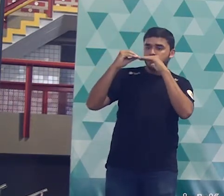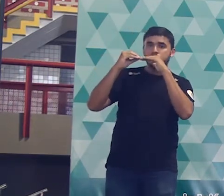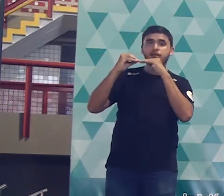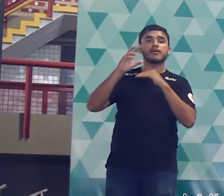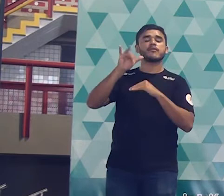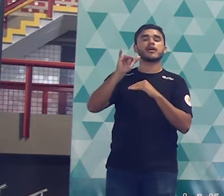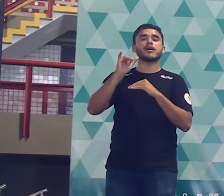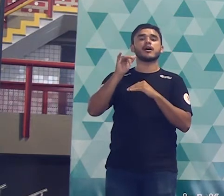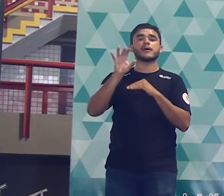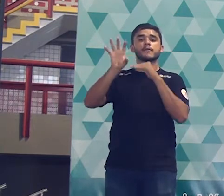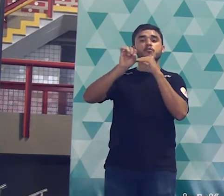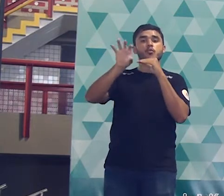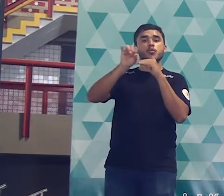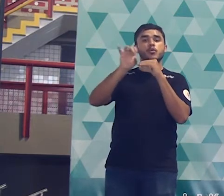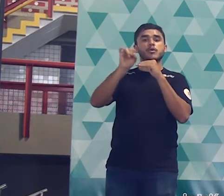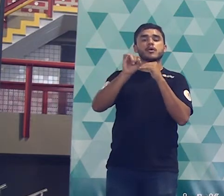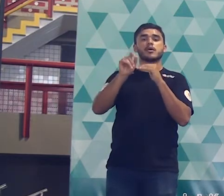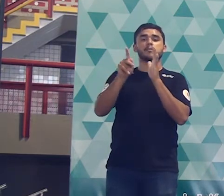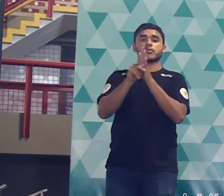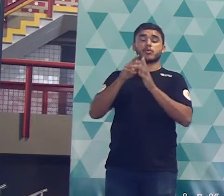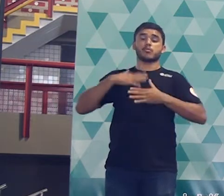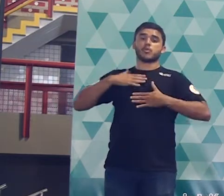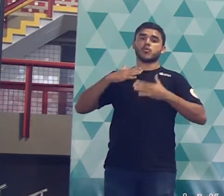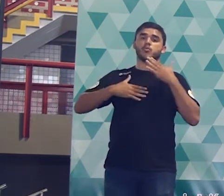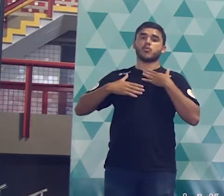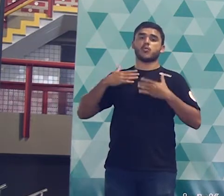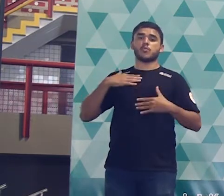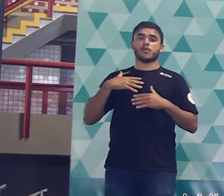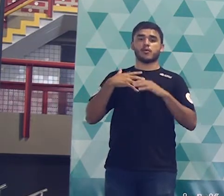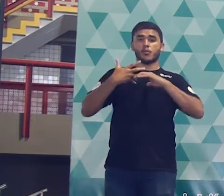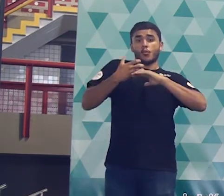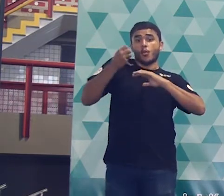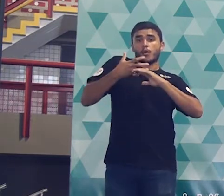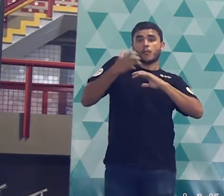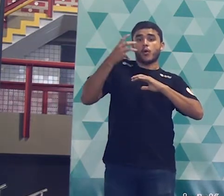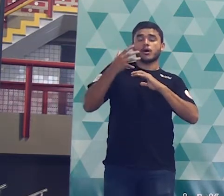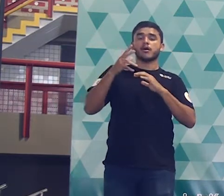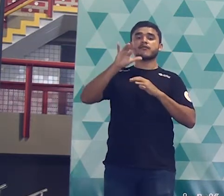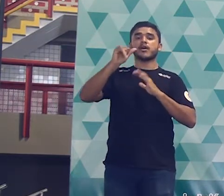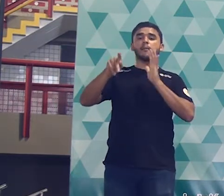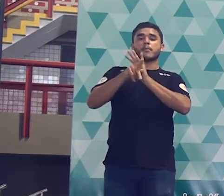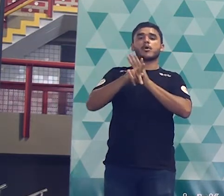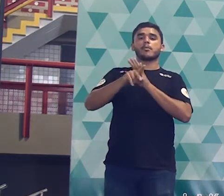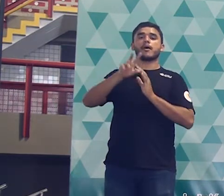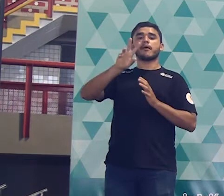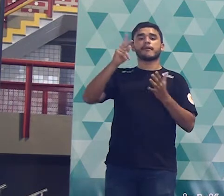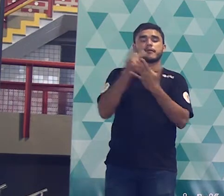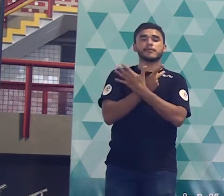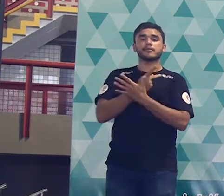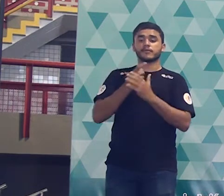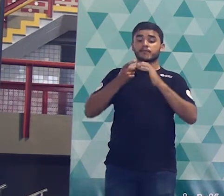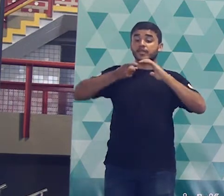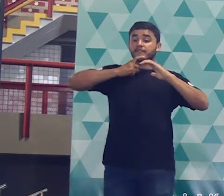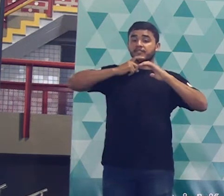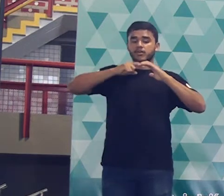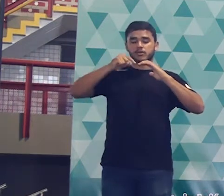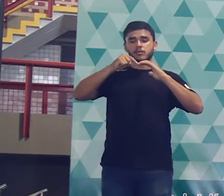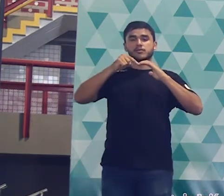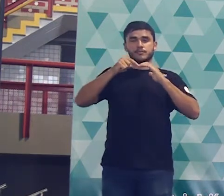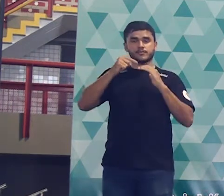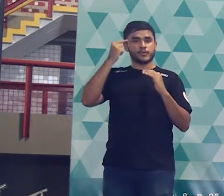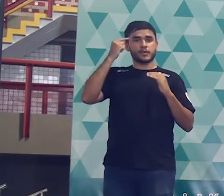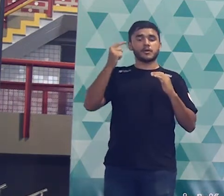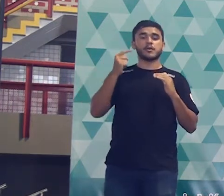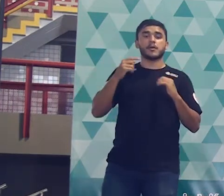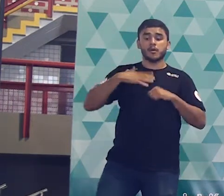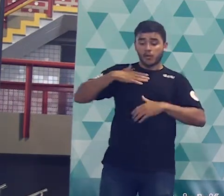ela absorveu o calor da onde? Do teu corpo. Como ela absorve o calor do teu corpo, vai ficar gelado, porque teu corpo vai